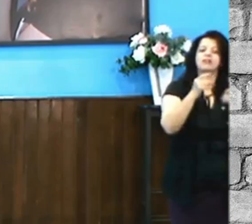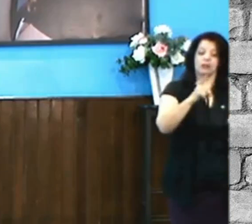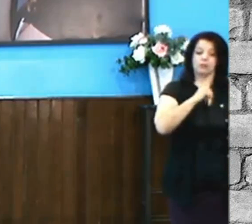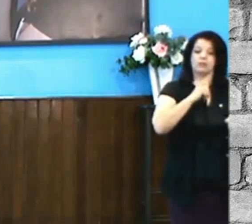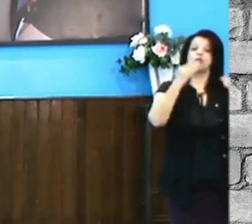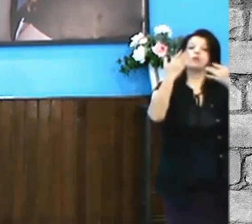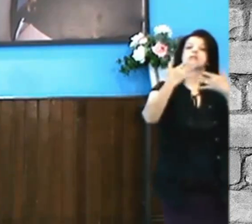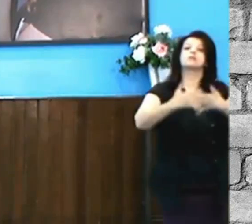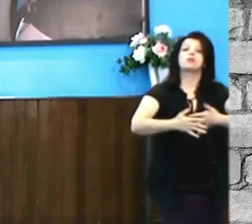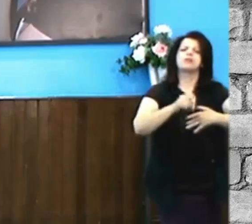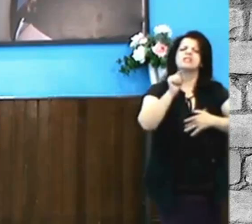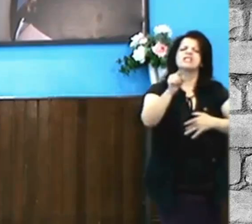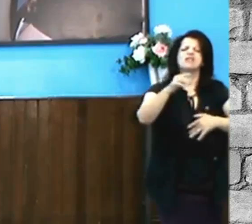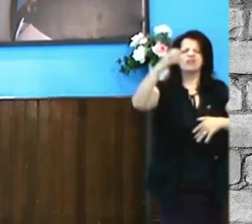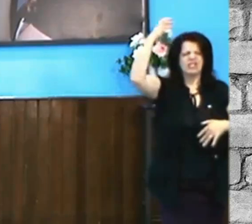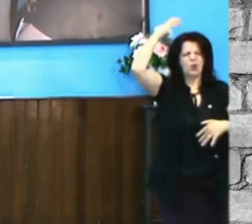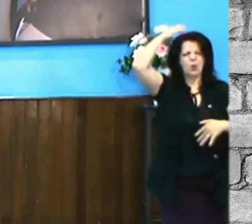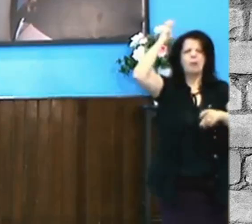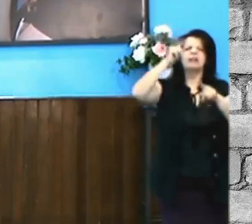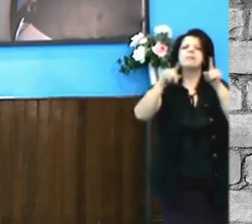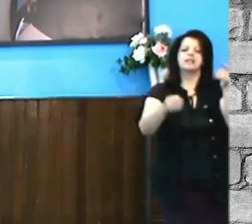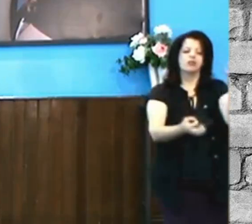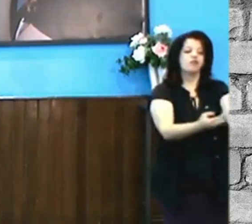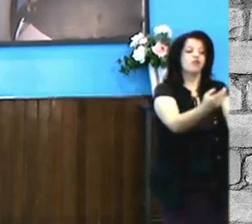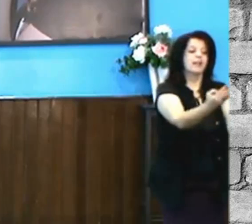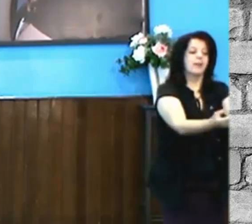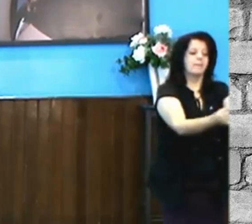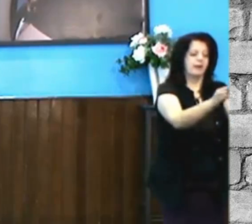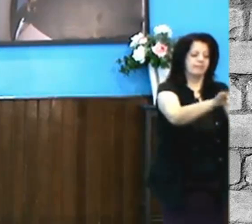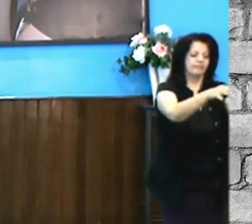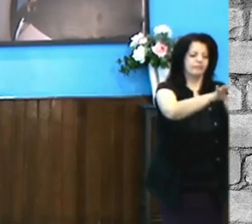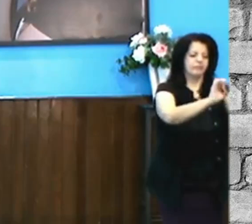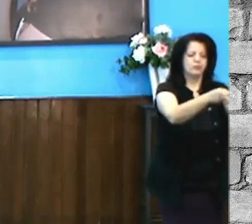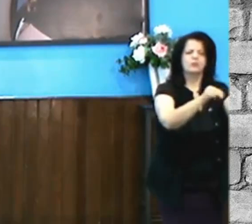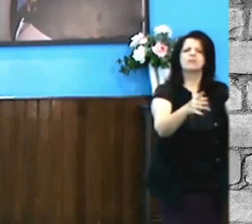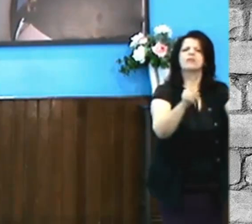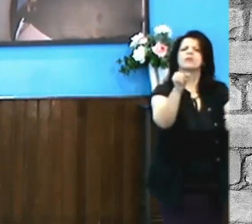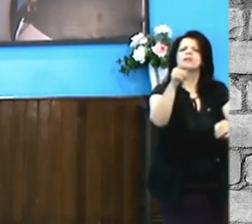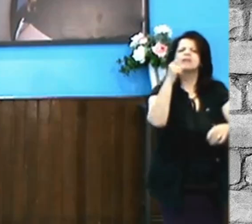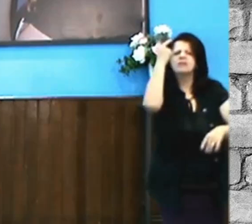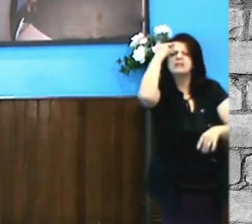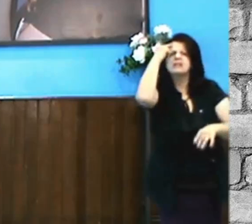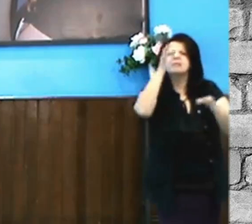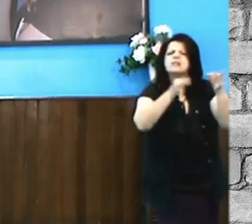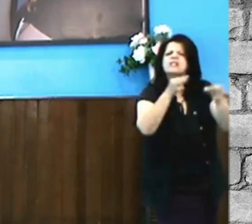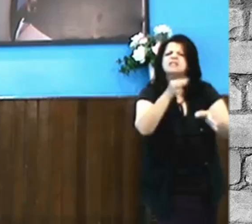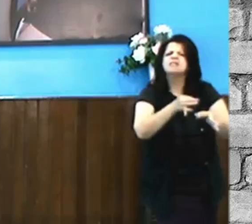eu vou queimá-las todas e você está absolvido. O que pensaríamos desse juiz? Ele no mínimo é